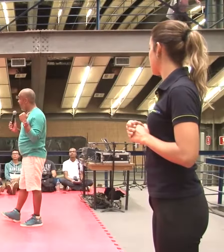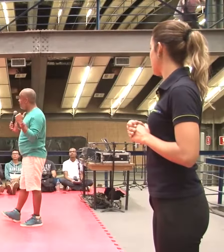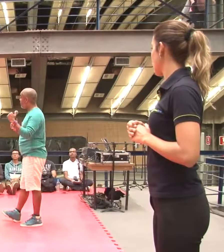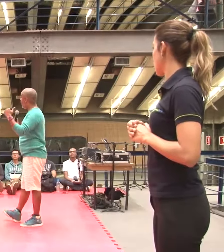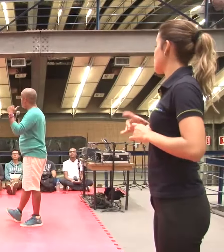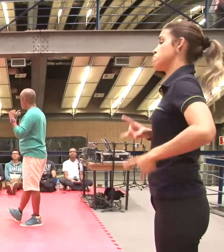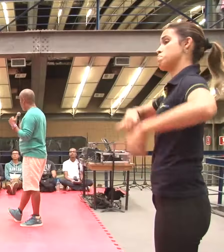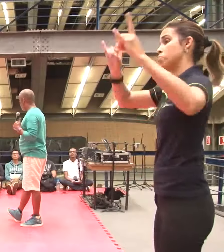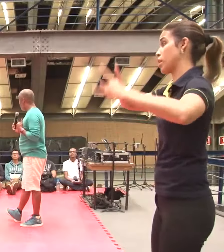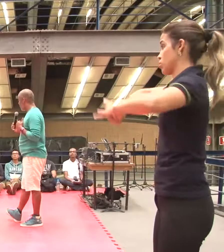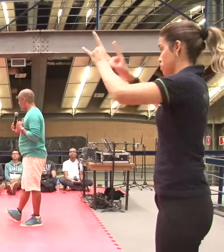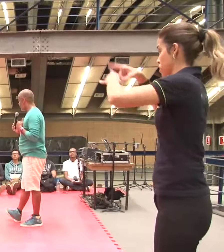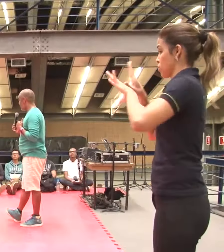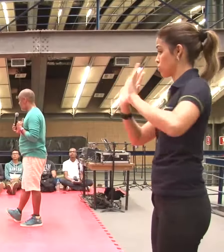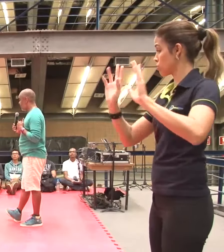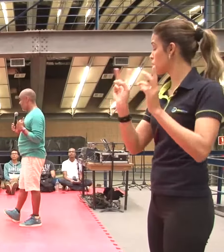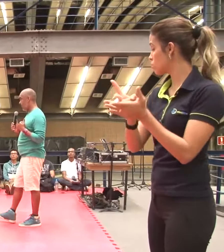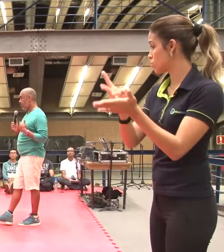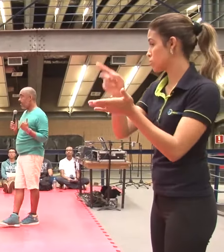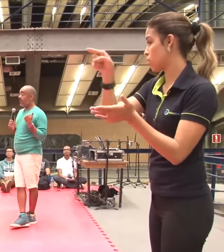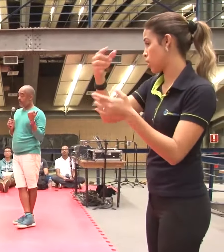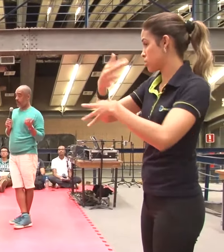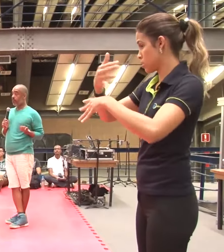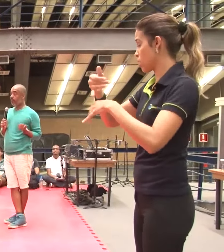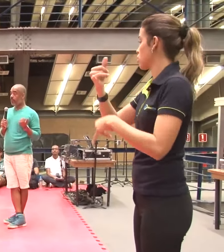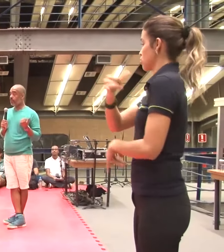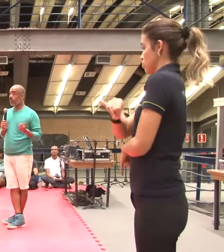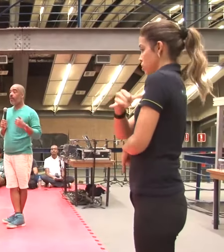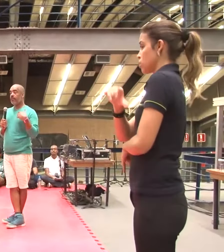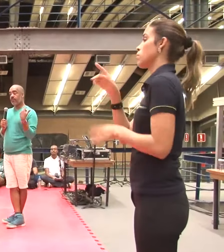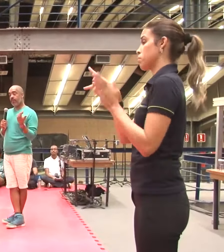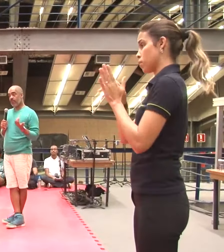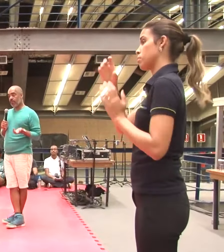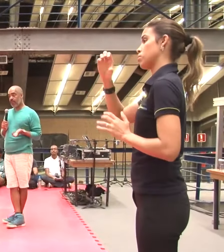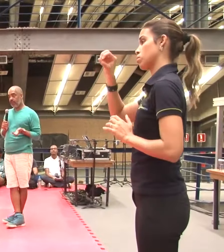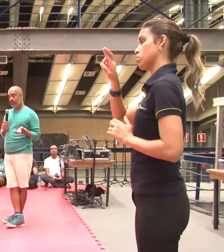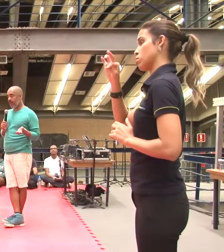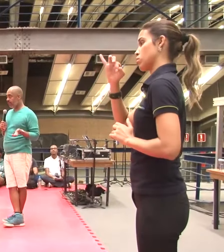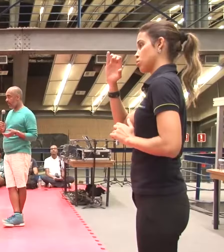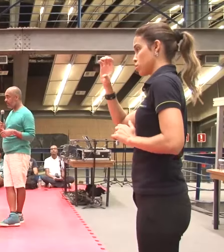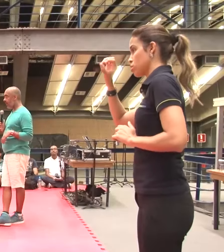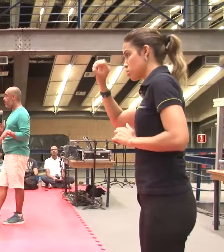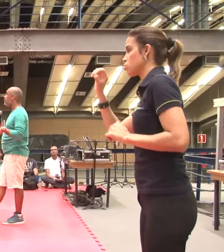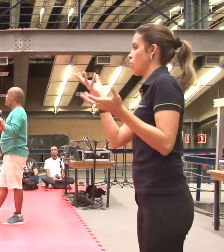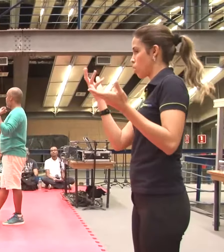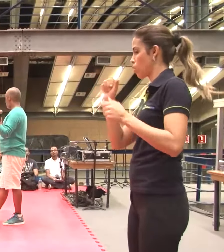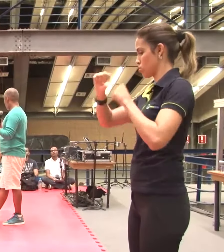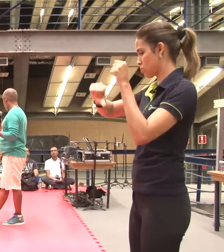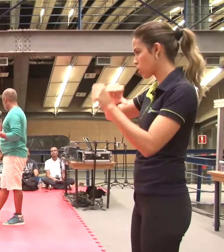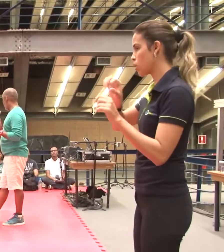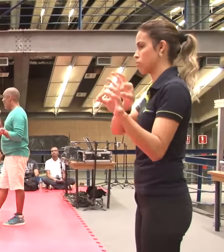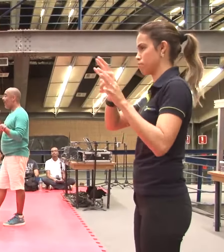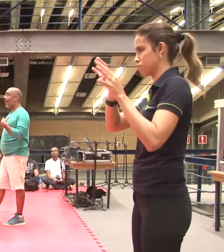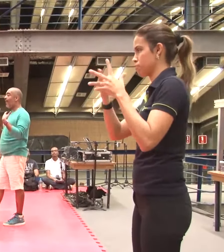E os prédios que ainda sobram no centro da cidade do Rio, que são cortiços, estão sendo todos eles revitalizados,